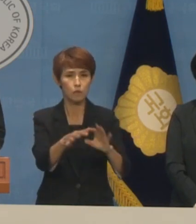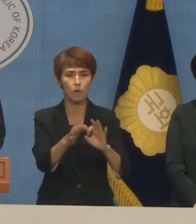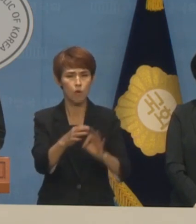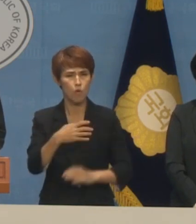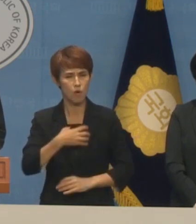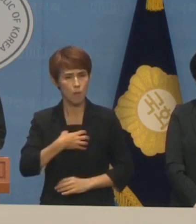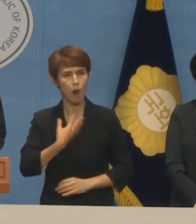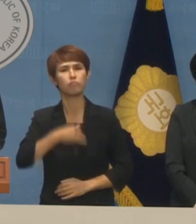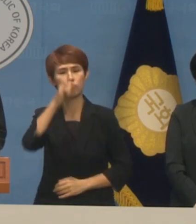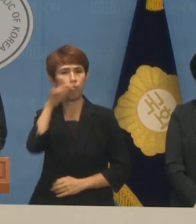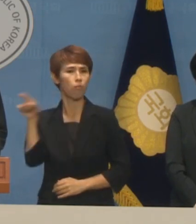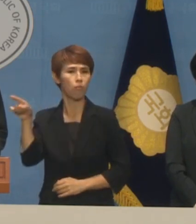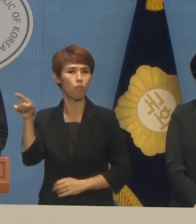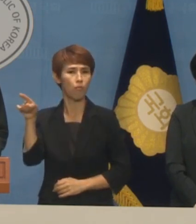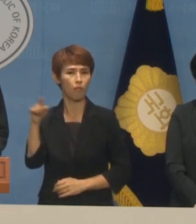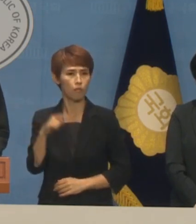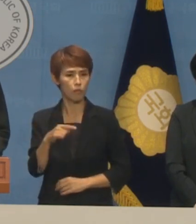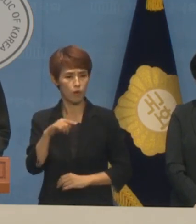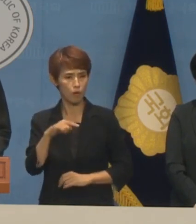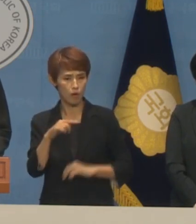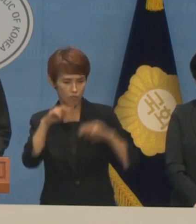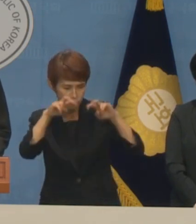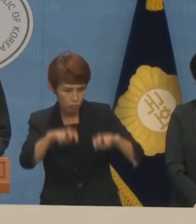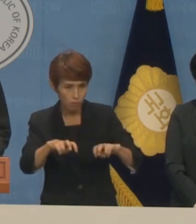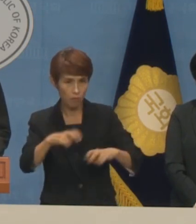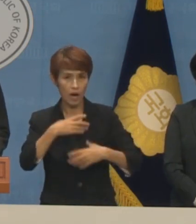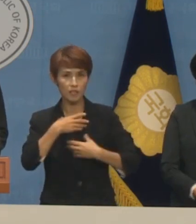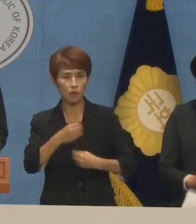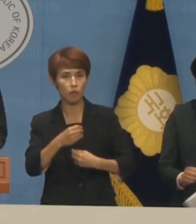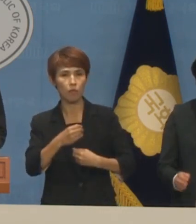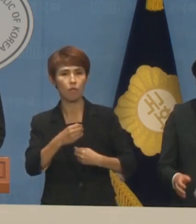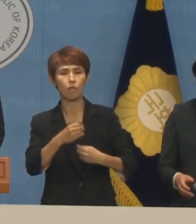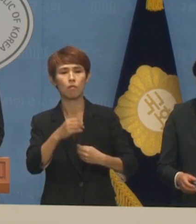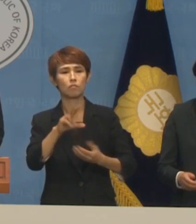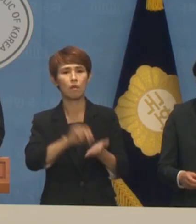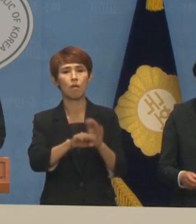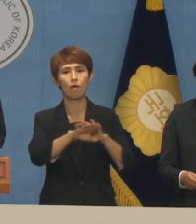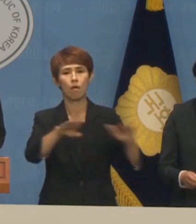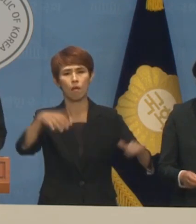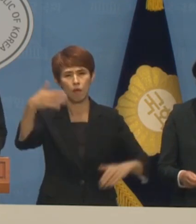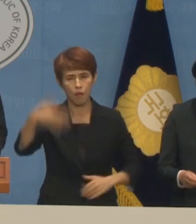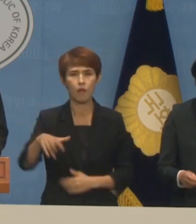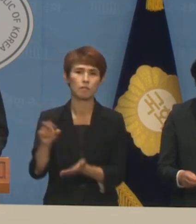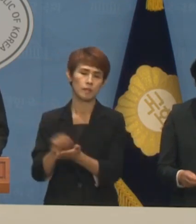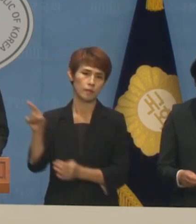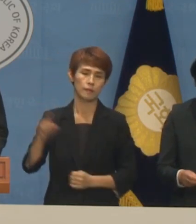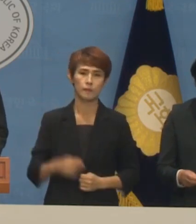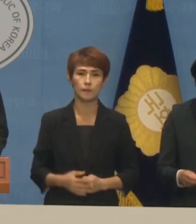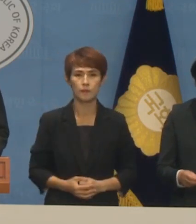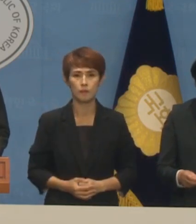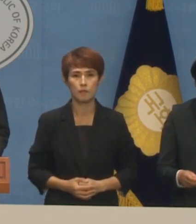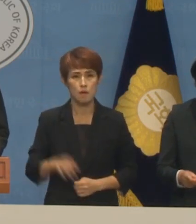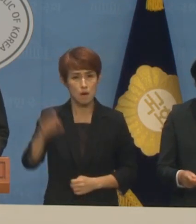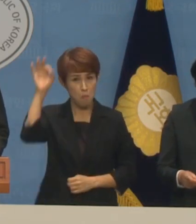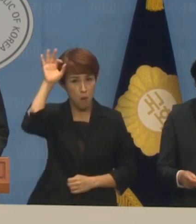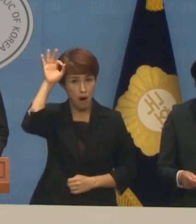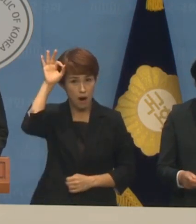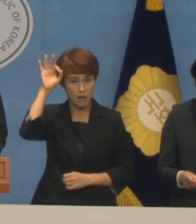위험성을 알고도 위험도 분석과 안전조치를 실행하지 않은 것으로 드러났습니다. 포항의